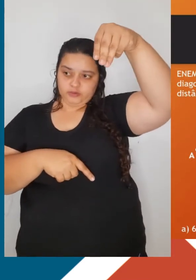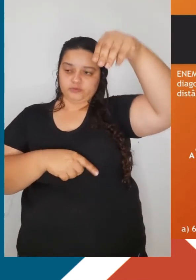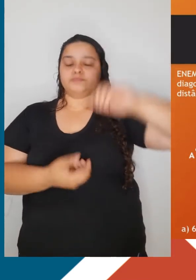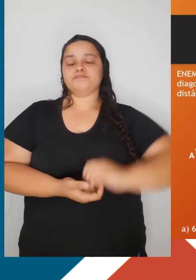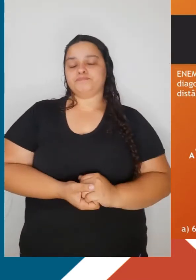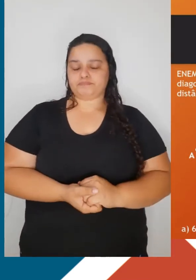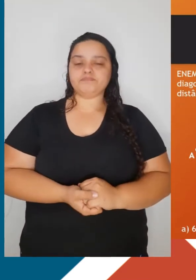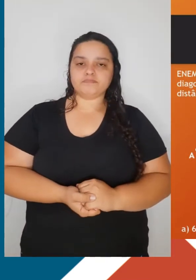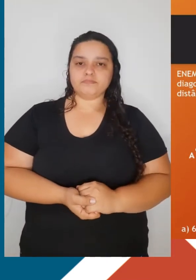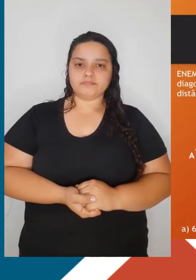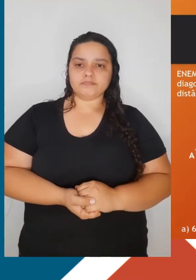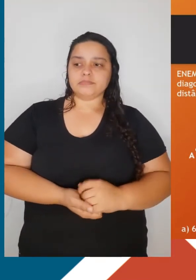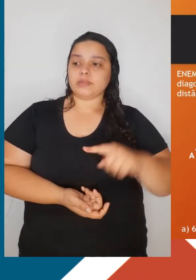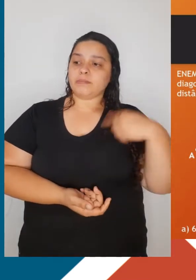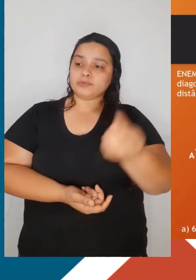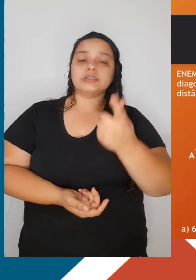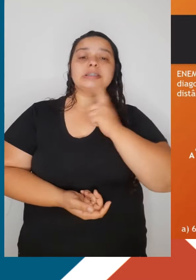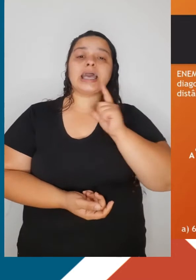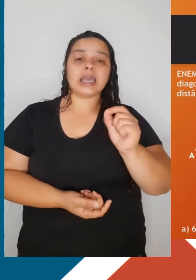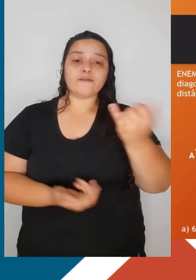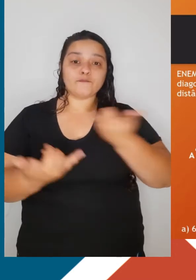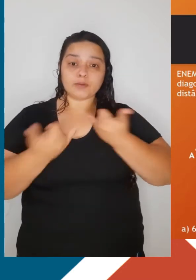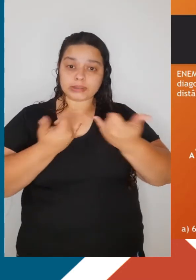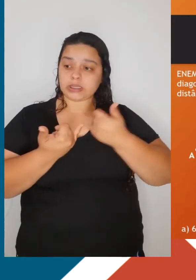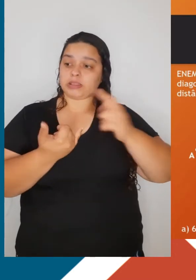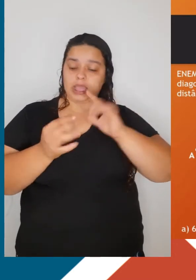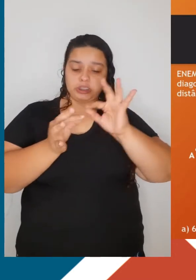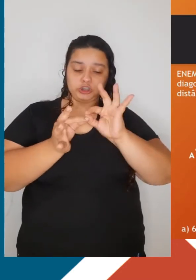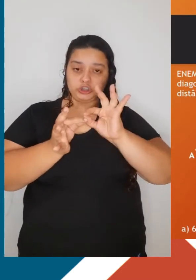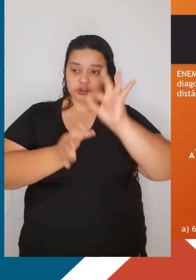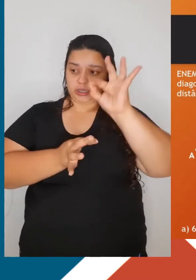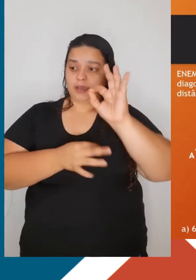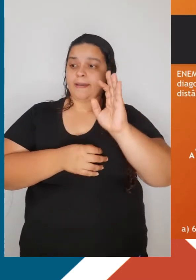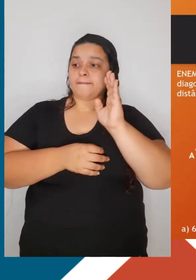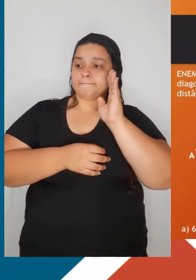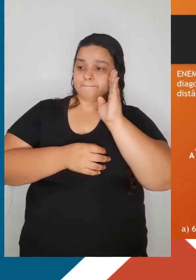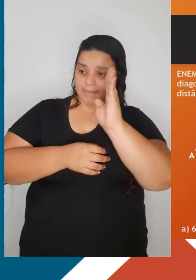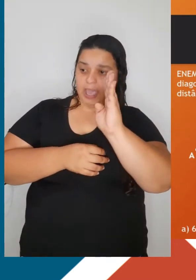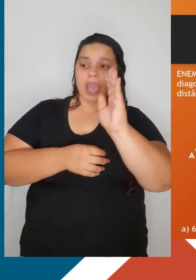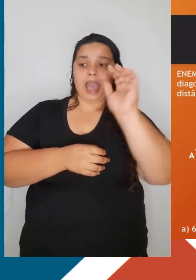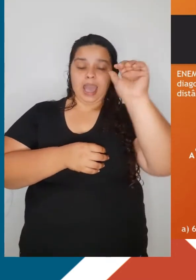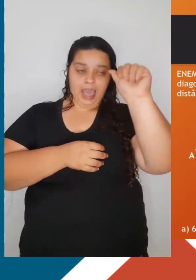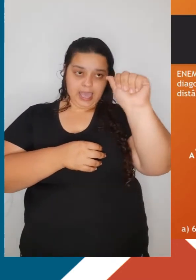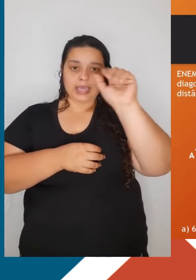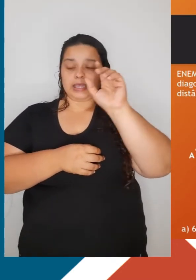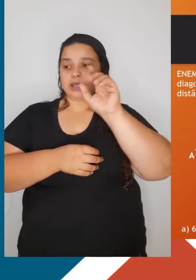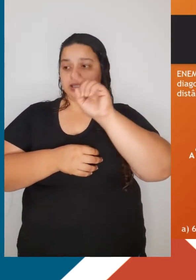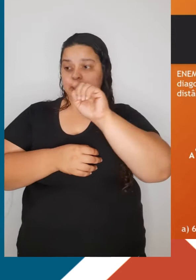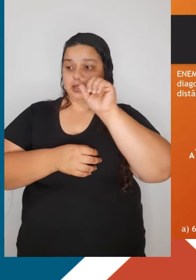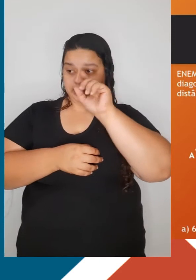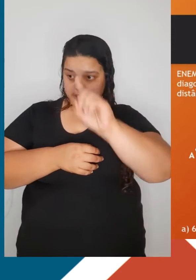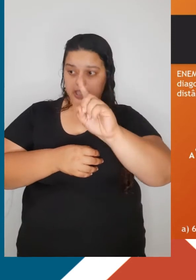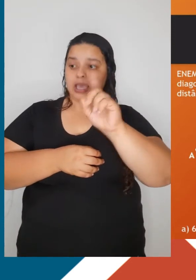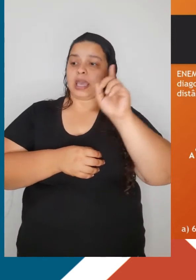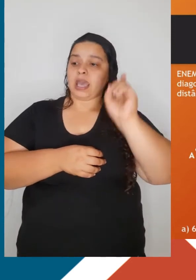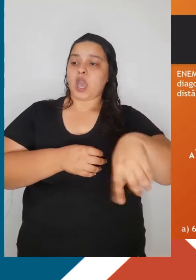metros. Em seguida, nós temos a informação de que a distância do ponto B a AD é de 8